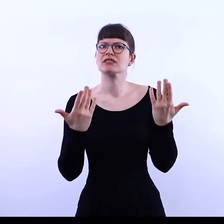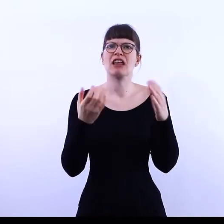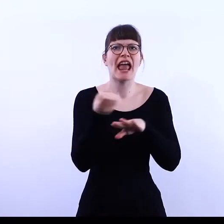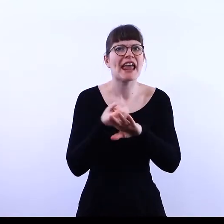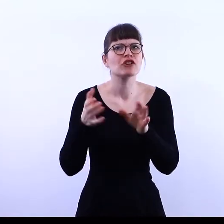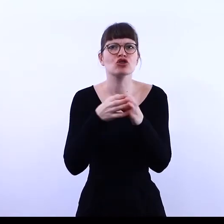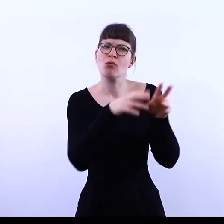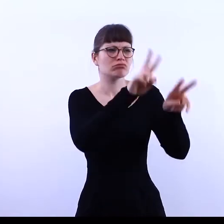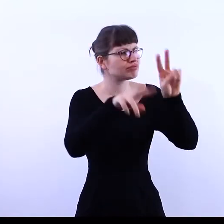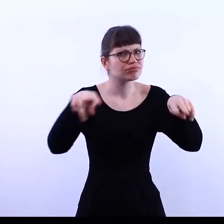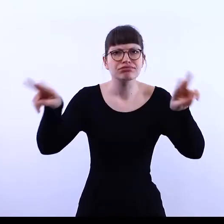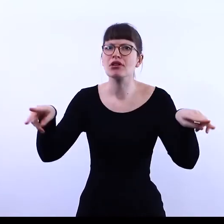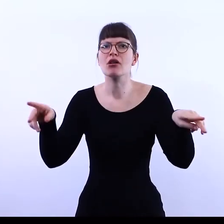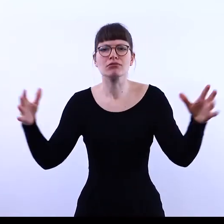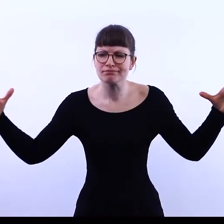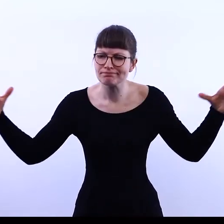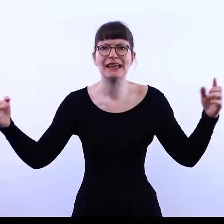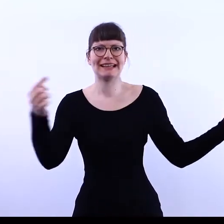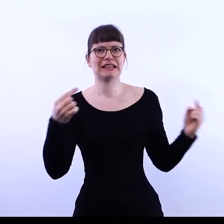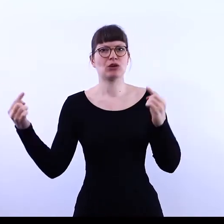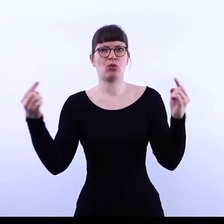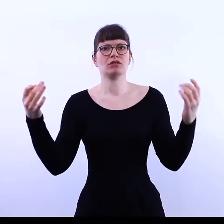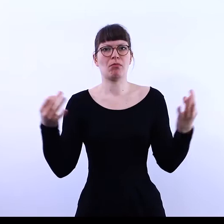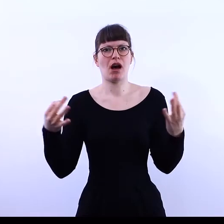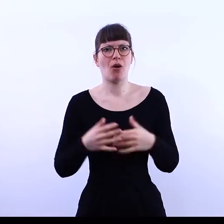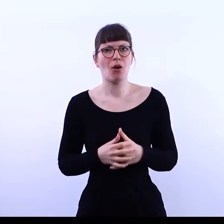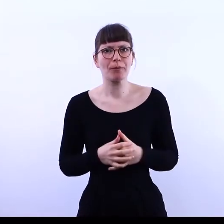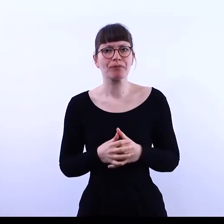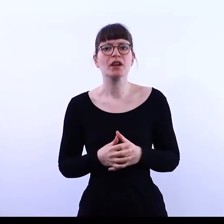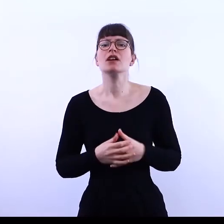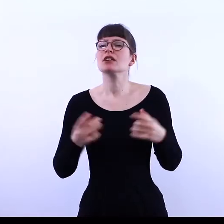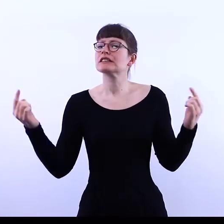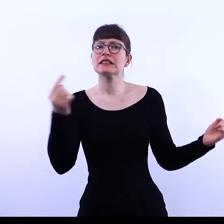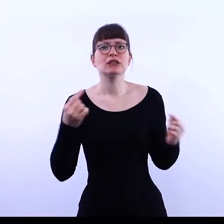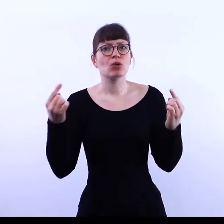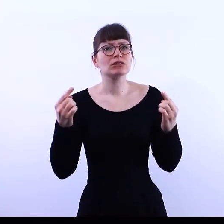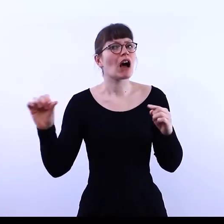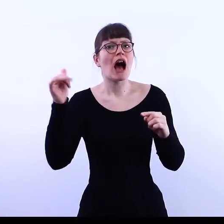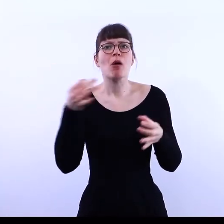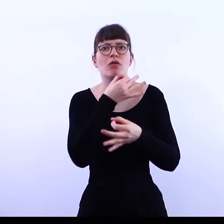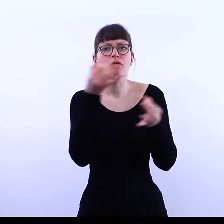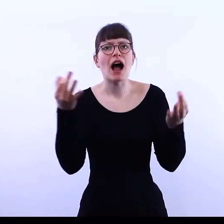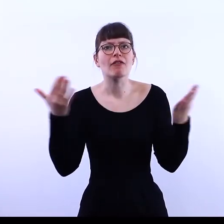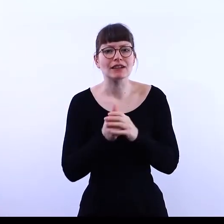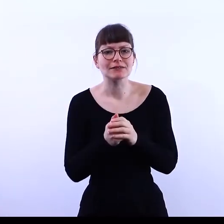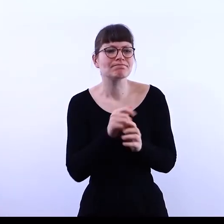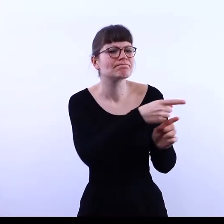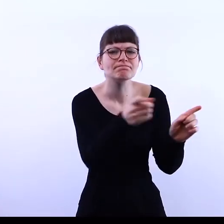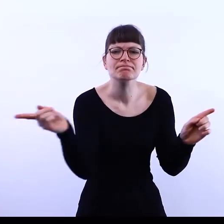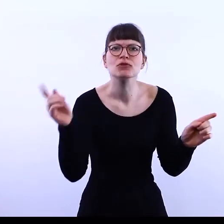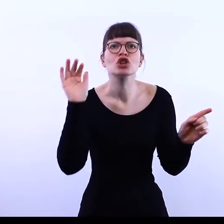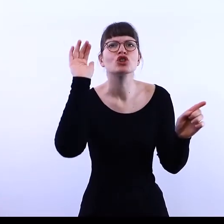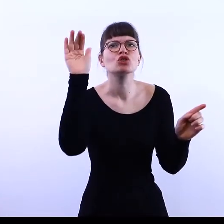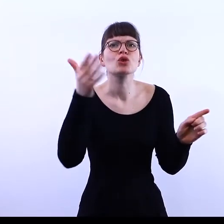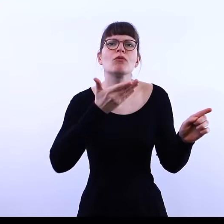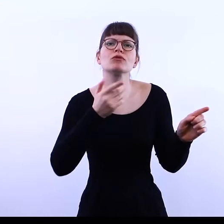einbinden in den Diskurs, der die Hauptfrage im Zentrum haben muss, welche Zukunft wir jetzt eigentlich wollen mit diesen neuen